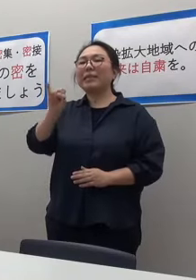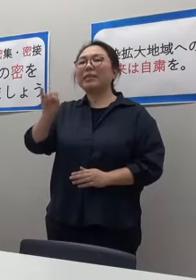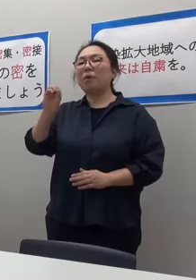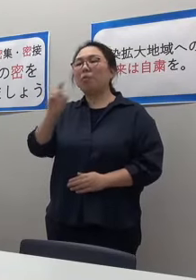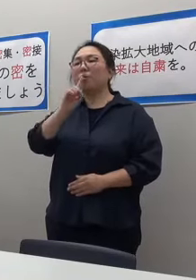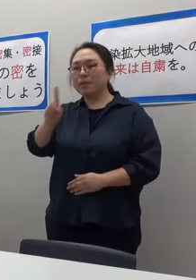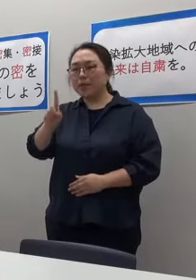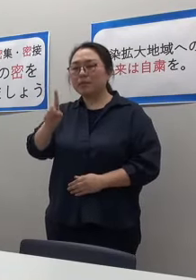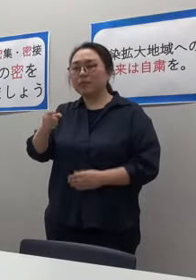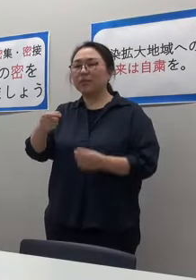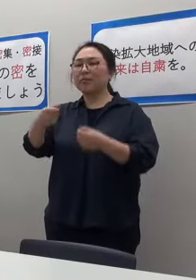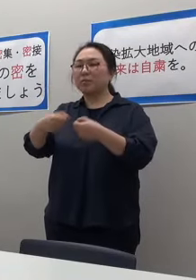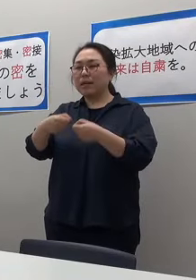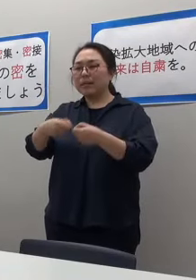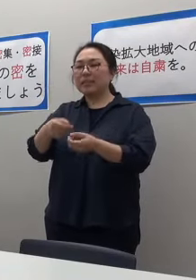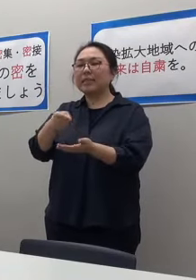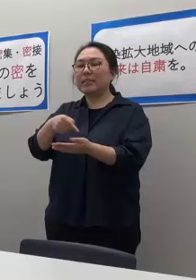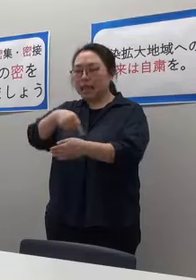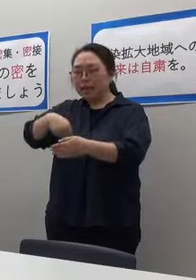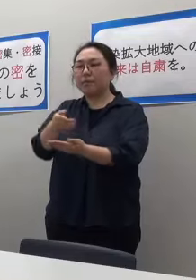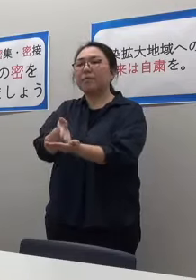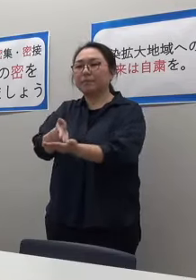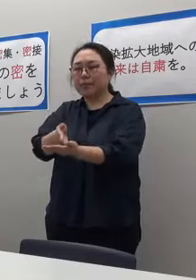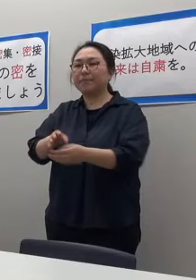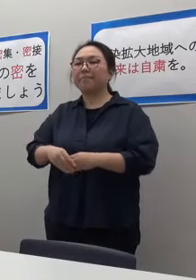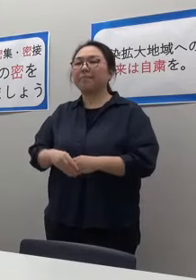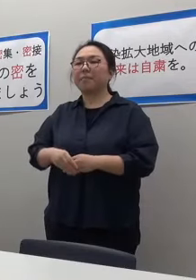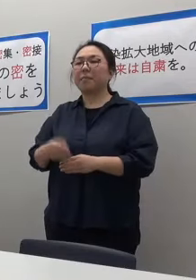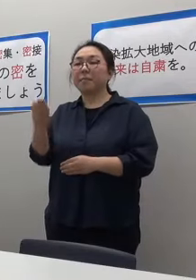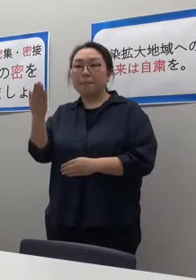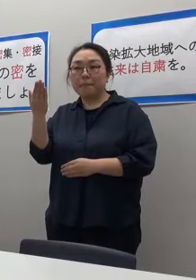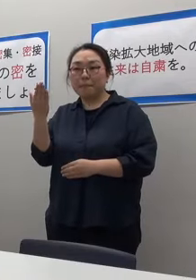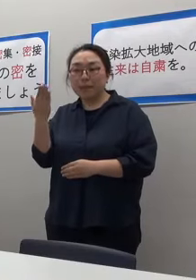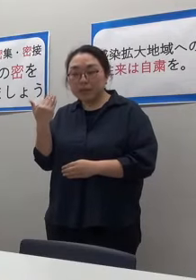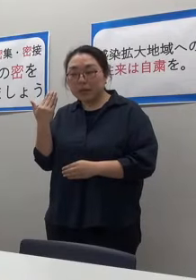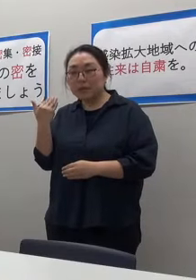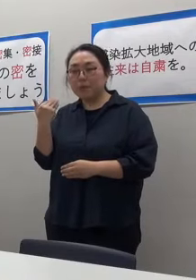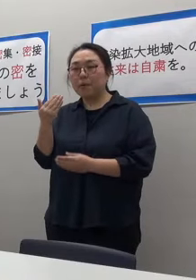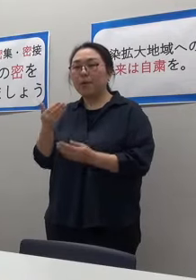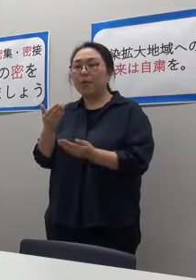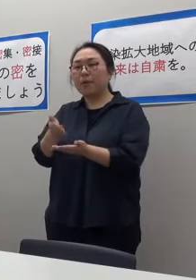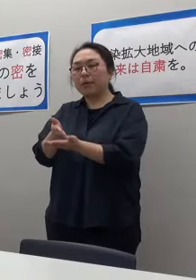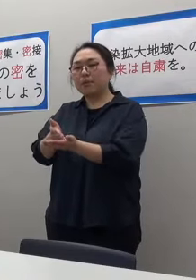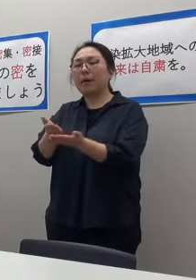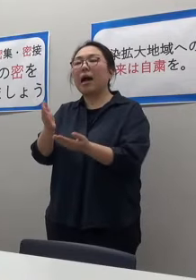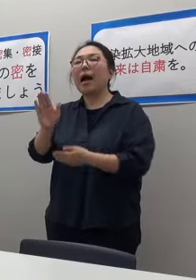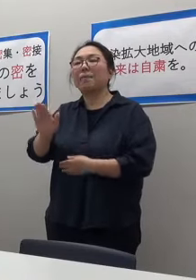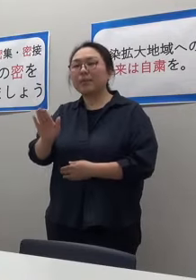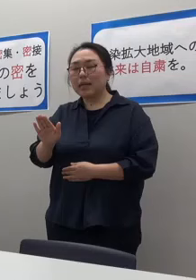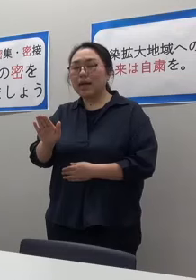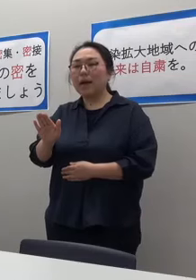幹事さんの代表について、申し上げます。その前に先ほども進行の方からご説明ありまし